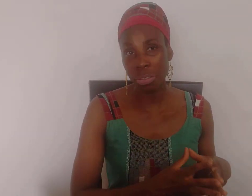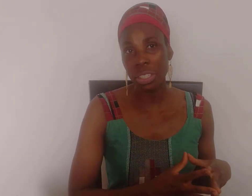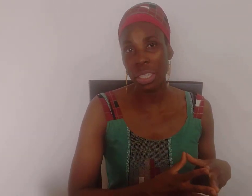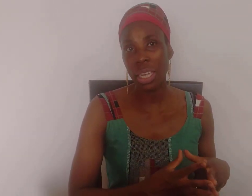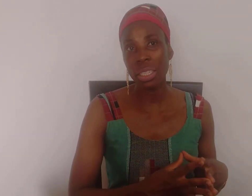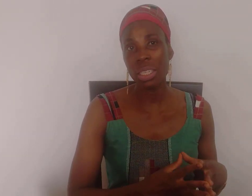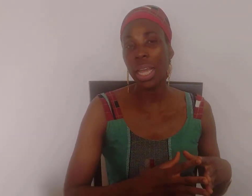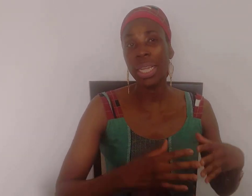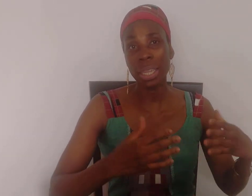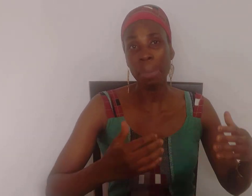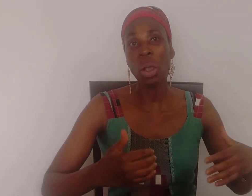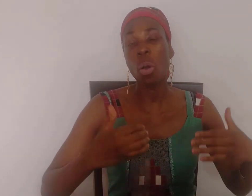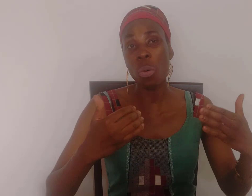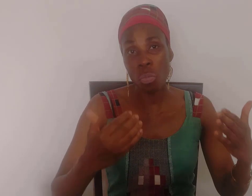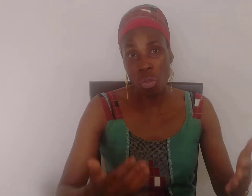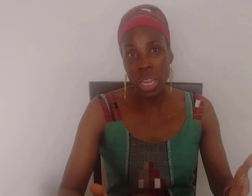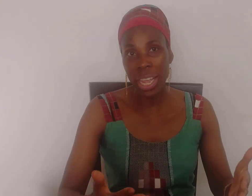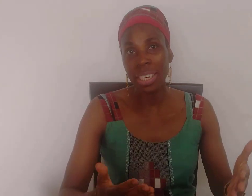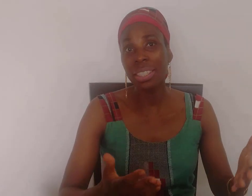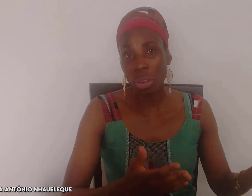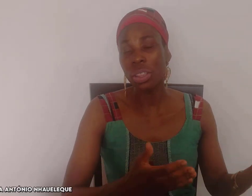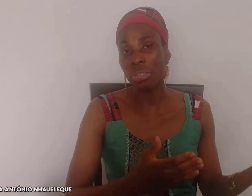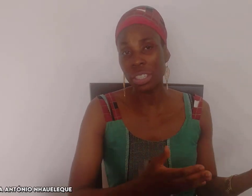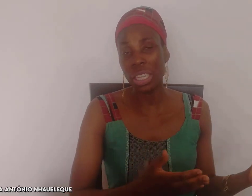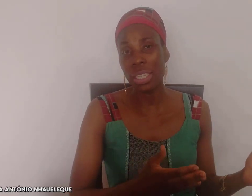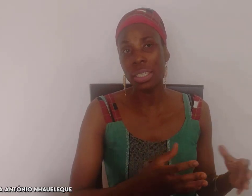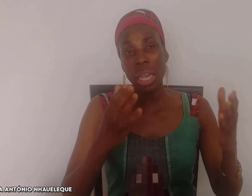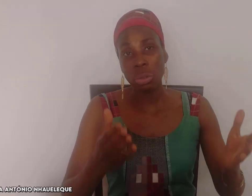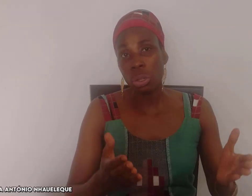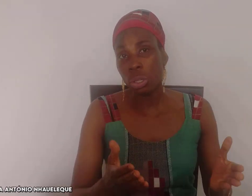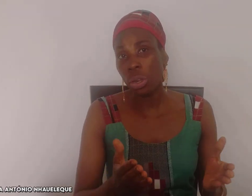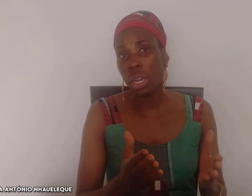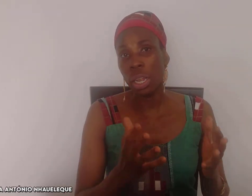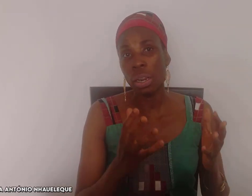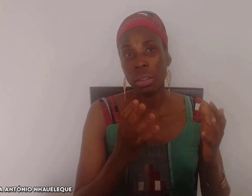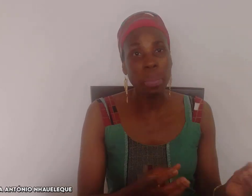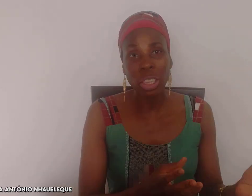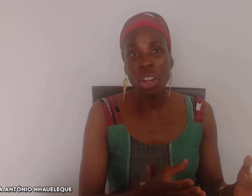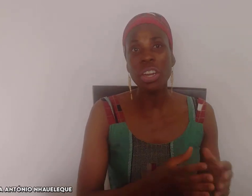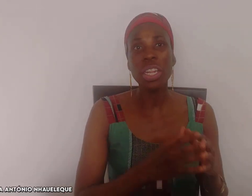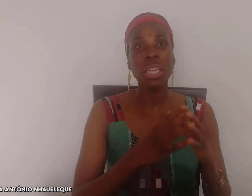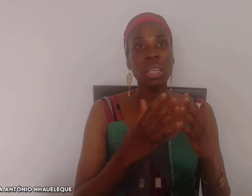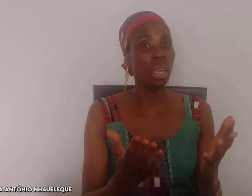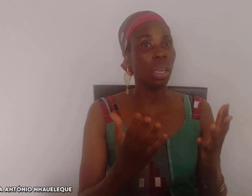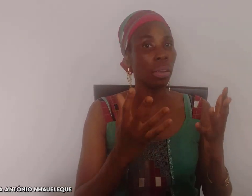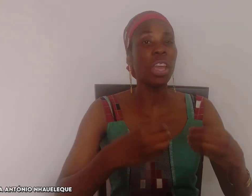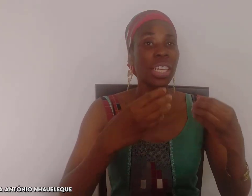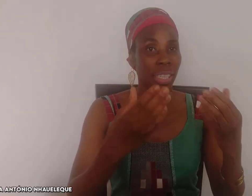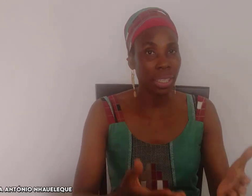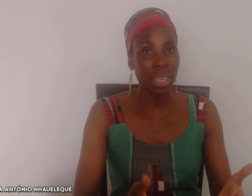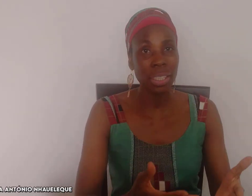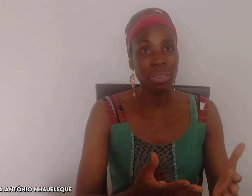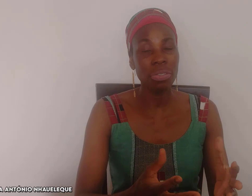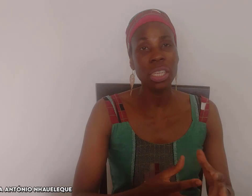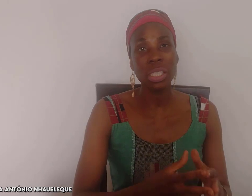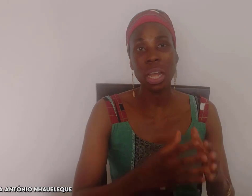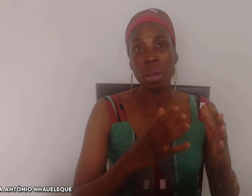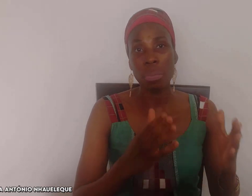deficiência e também como mulheres com deficiência. E ao Dr. Batone, Tony, que fez essa entrevista.